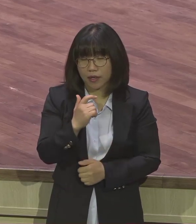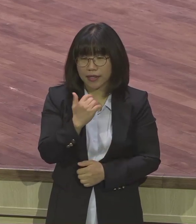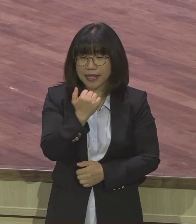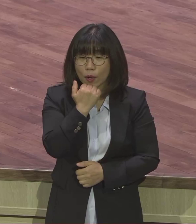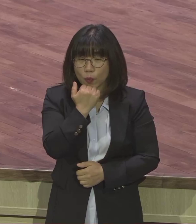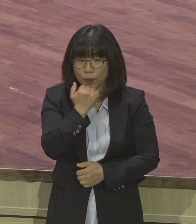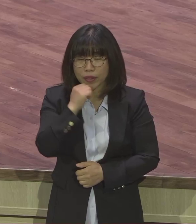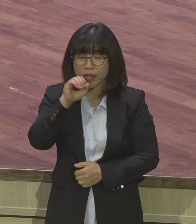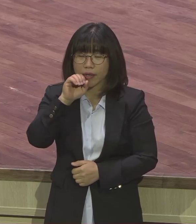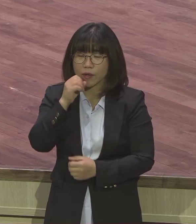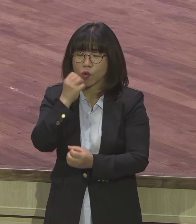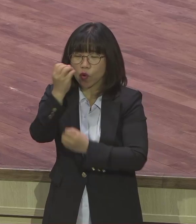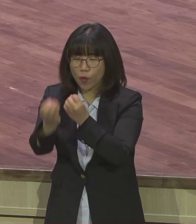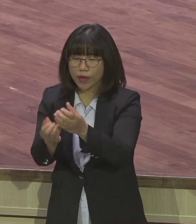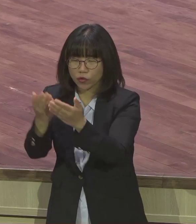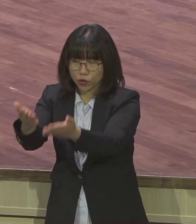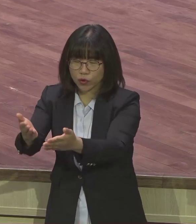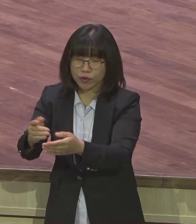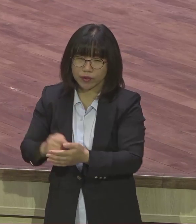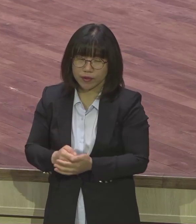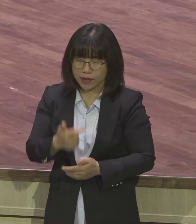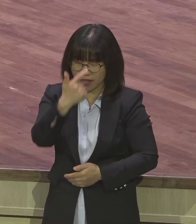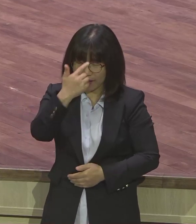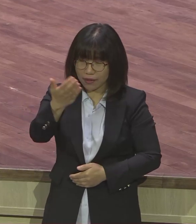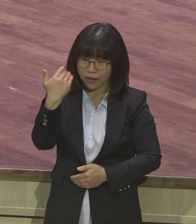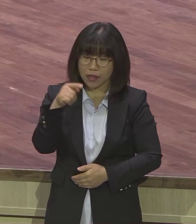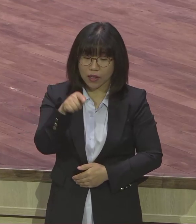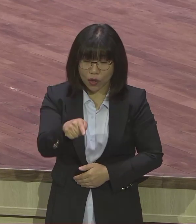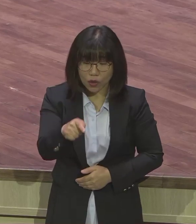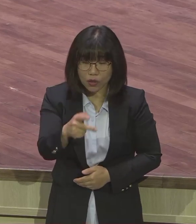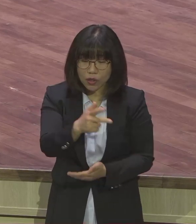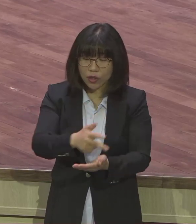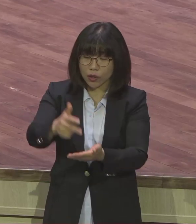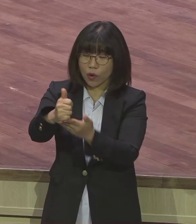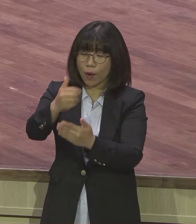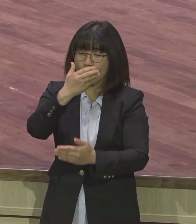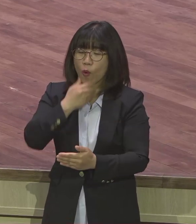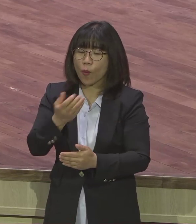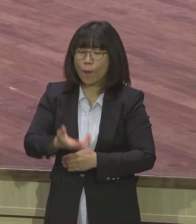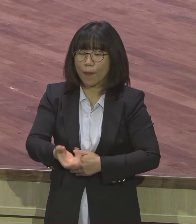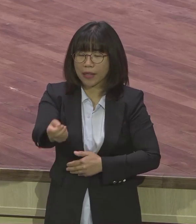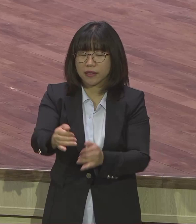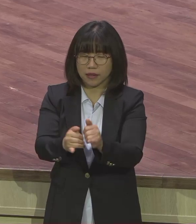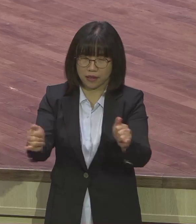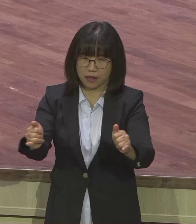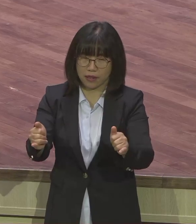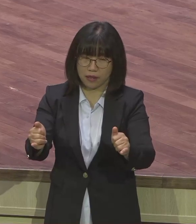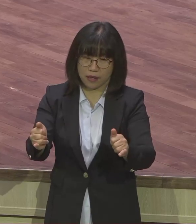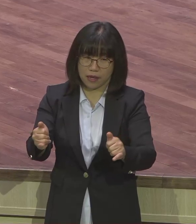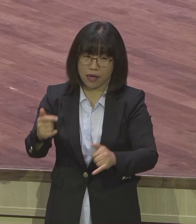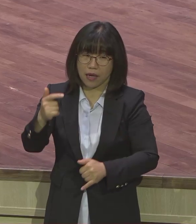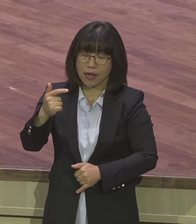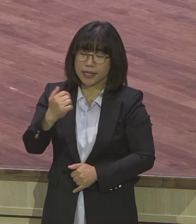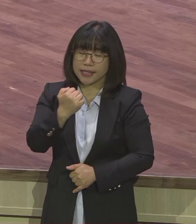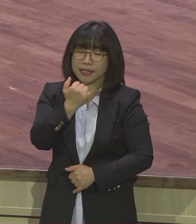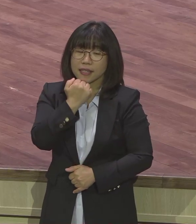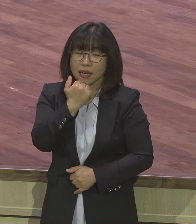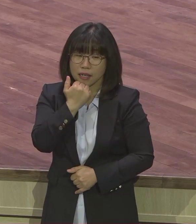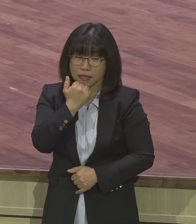여호와가 함께 계심을 내가 보았다. 29절에는 너는 여호와께 복을 받은 자라. 아버지 이삭에게도 이런 말을 이방인들이 한